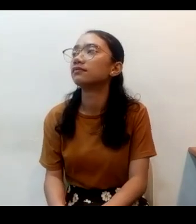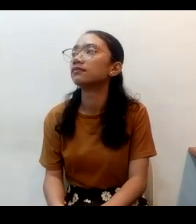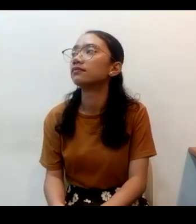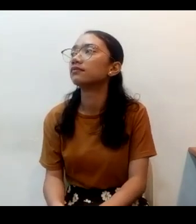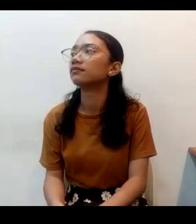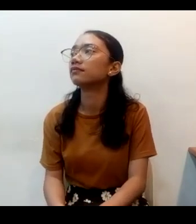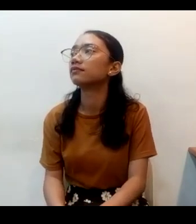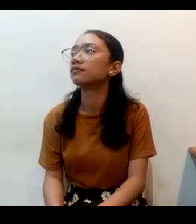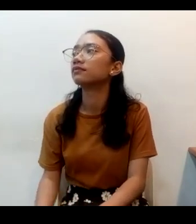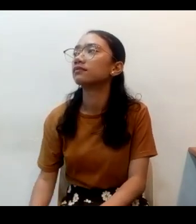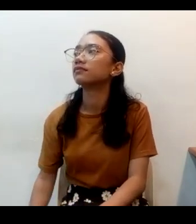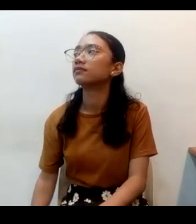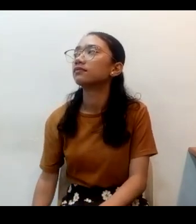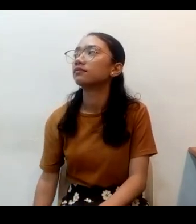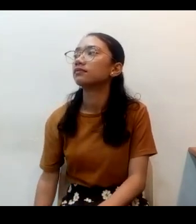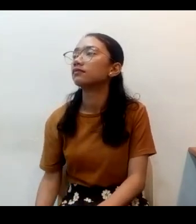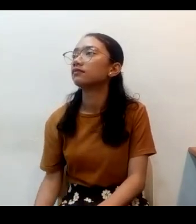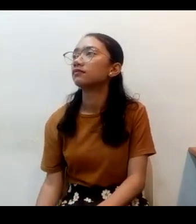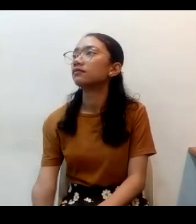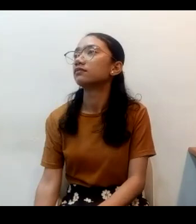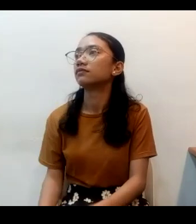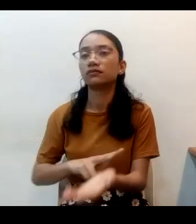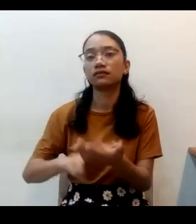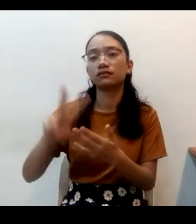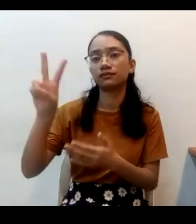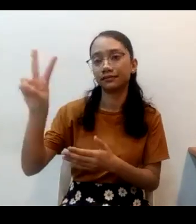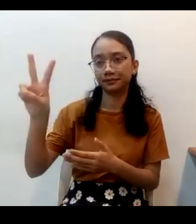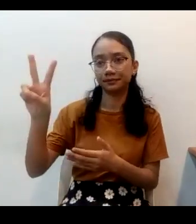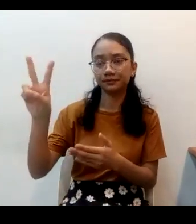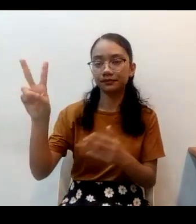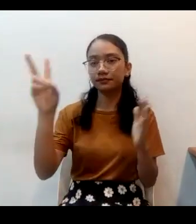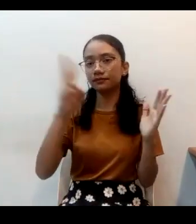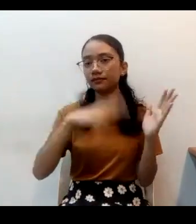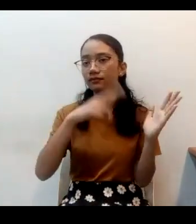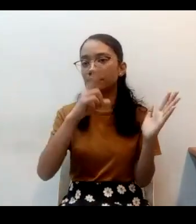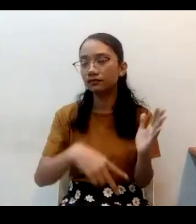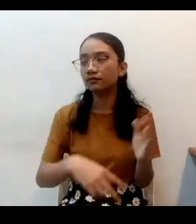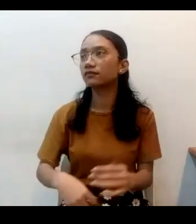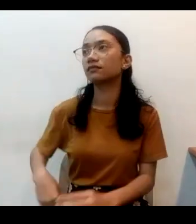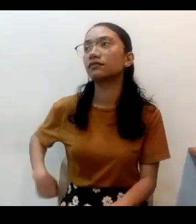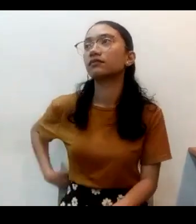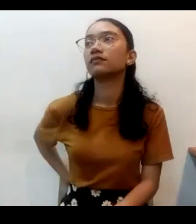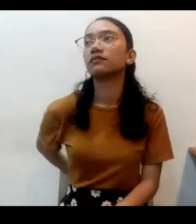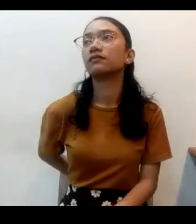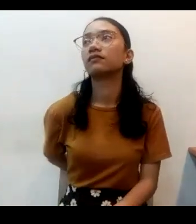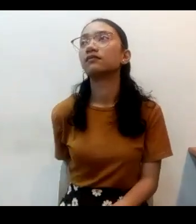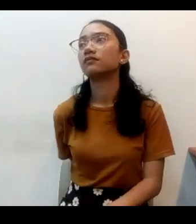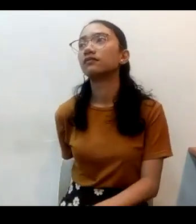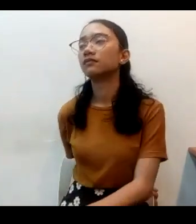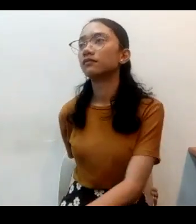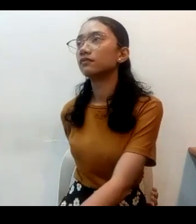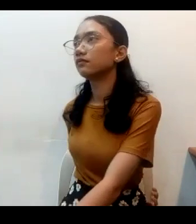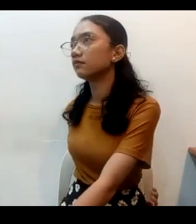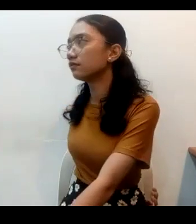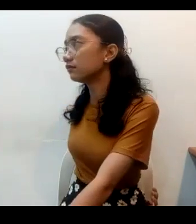ito, tinuturing po nila itong isinumpa. That's why verse 2, his disciples asked him, saying, Rabbi, who sinned, this